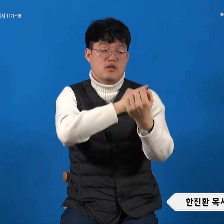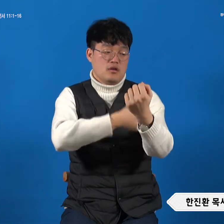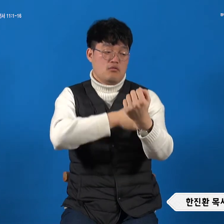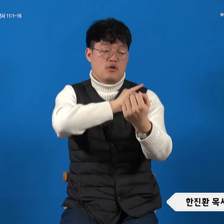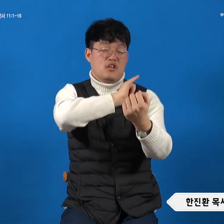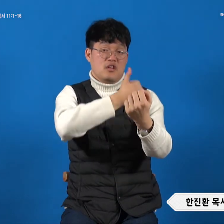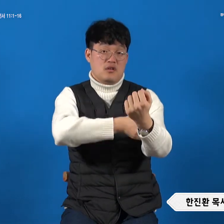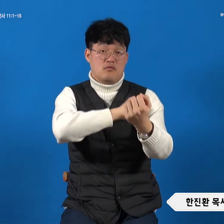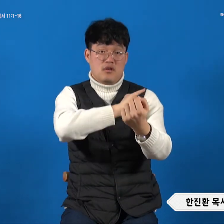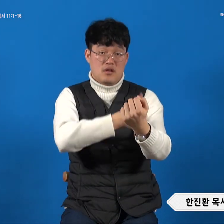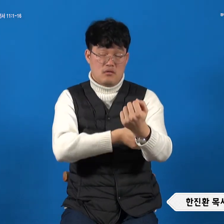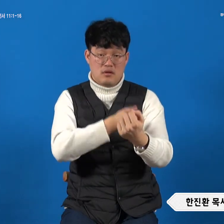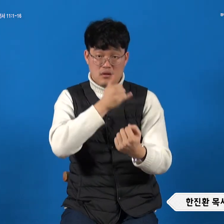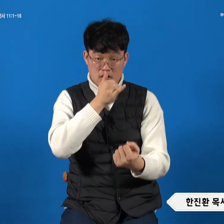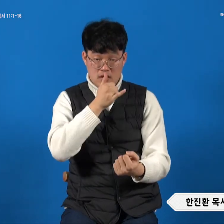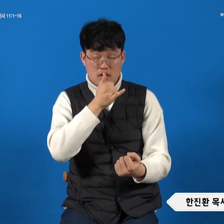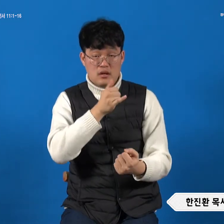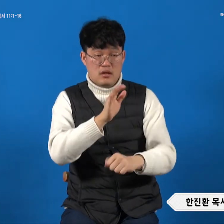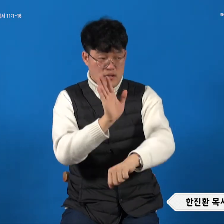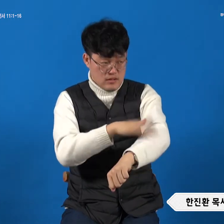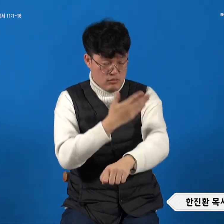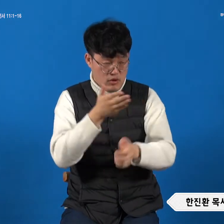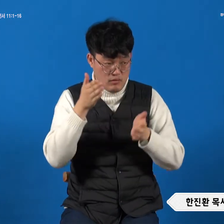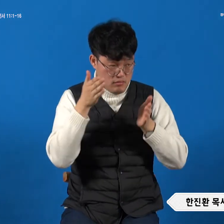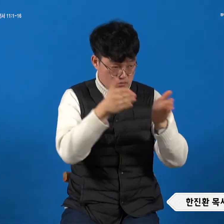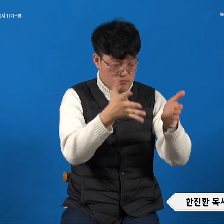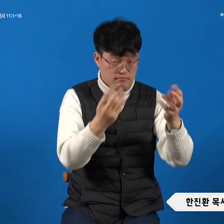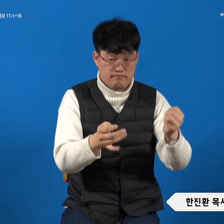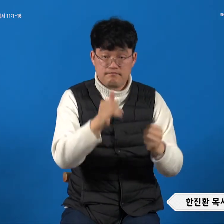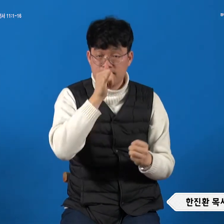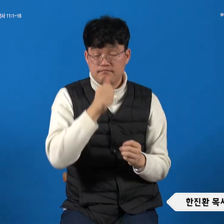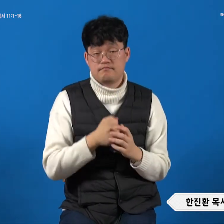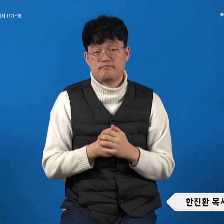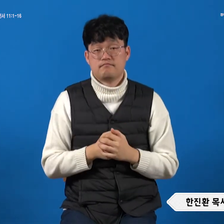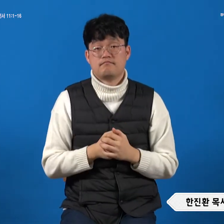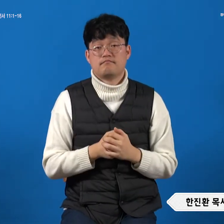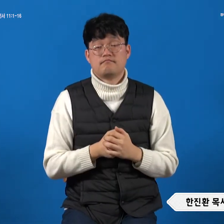인권 하는 것이 좀 잘못된 방향으로 좀 나갈 때도 많습니다.